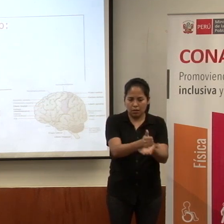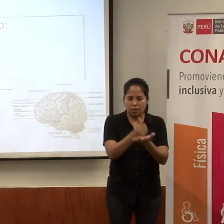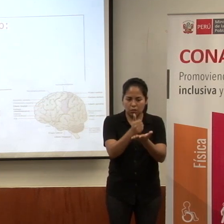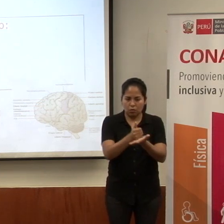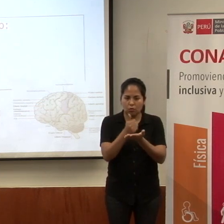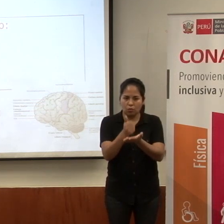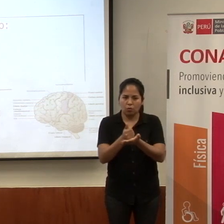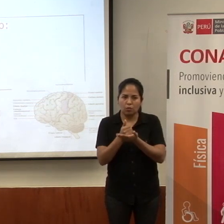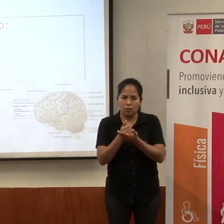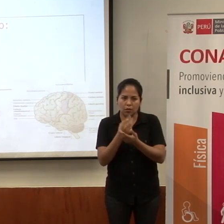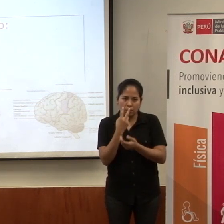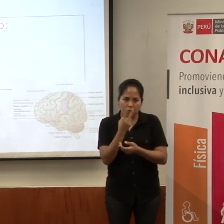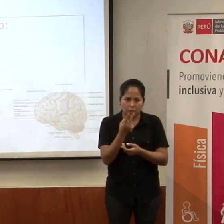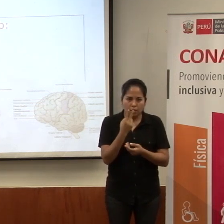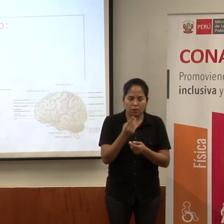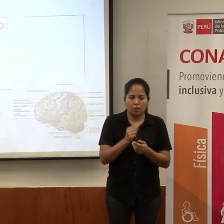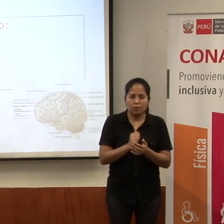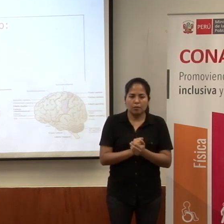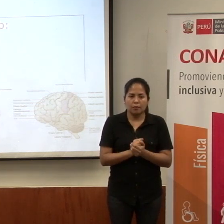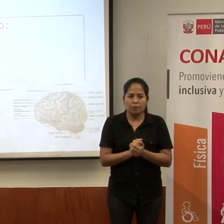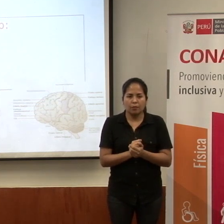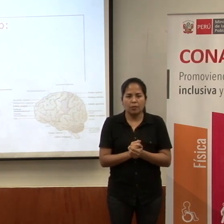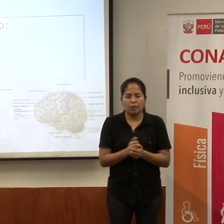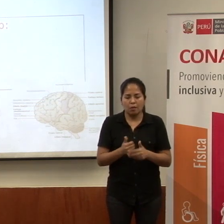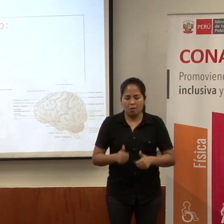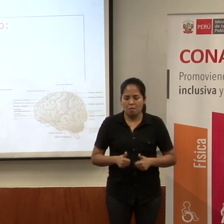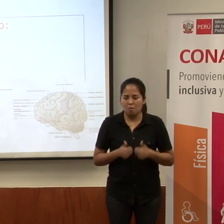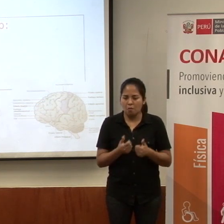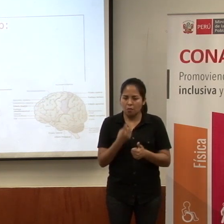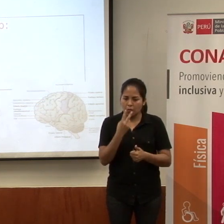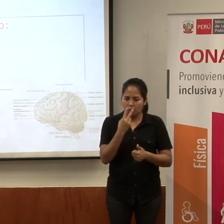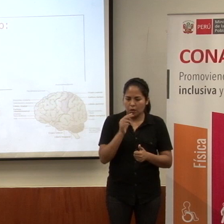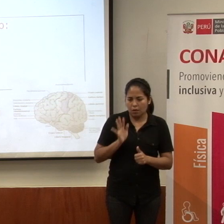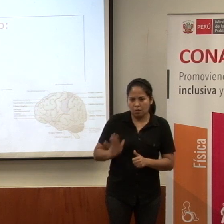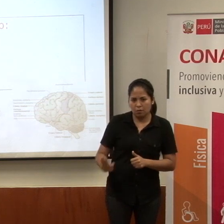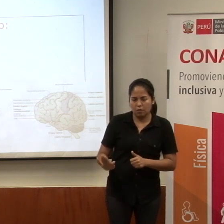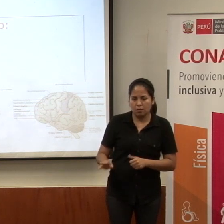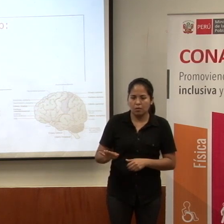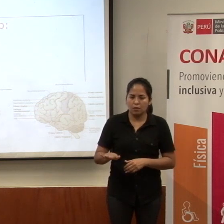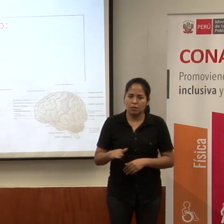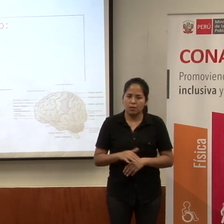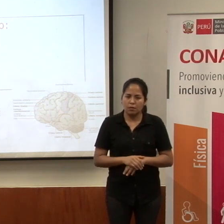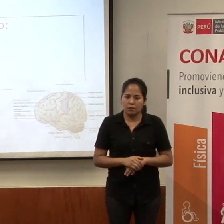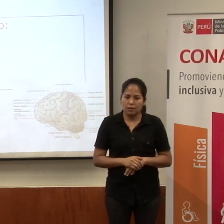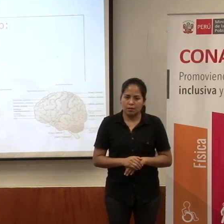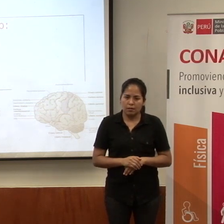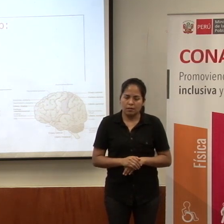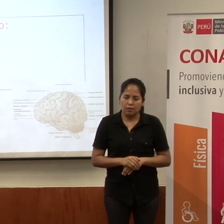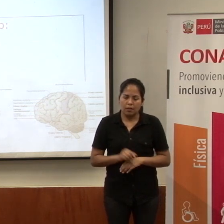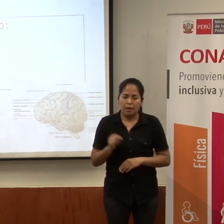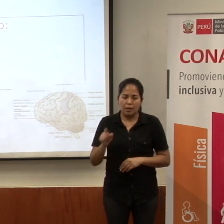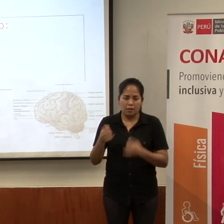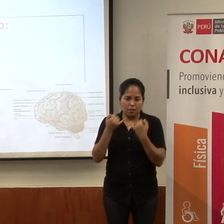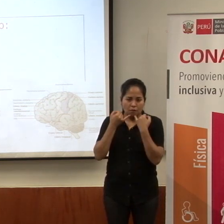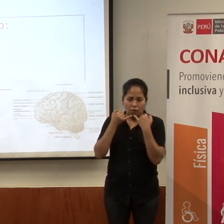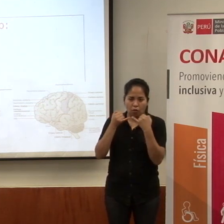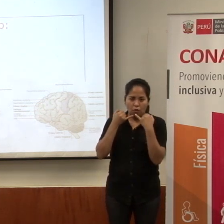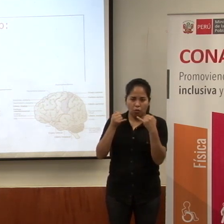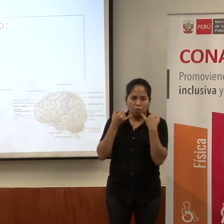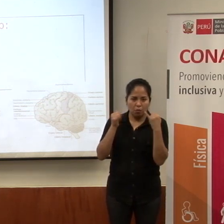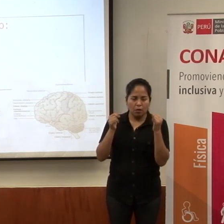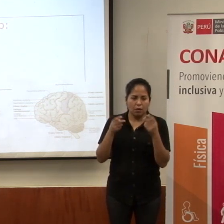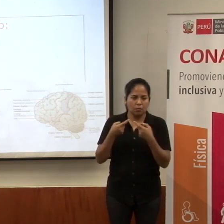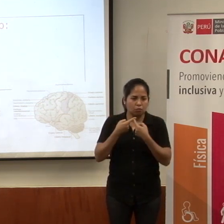pérdida de oportunidades para el niño, que significa mirar la vida, ¿no? Entonces, ese es un documento muy interesante que acaba de